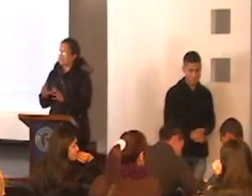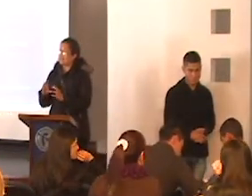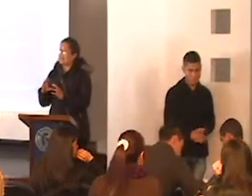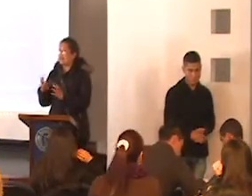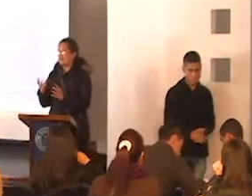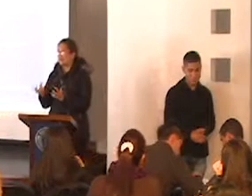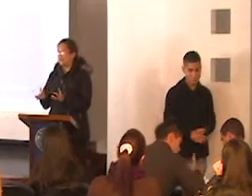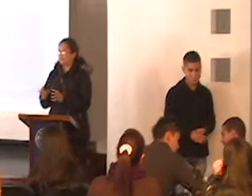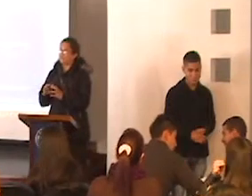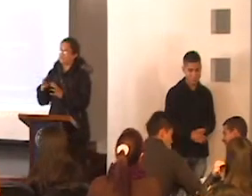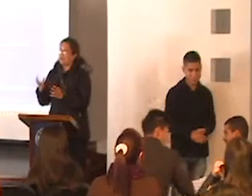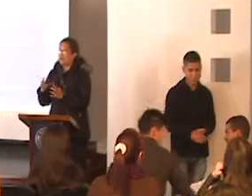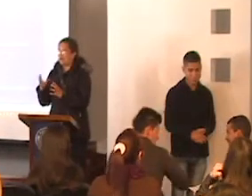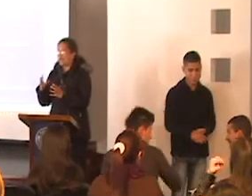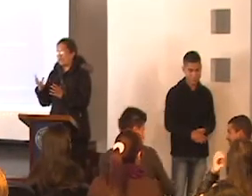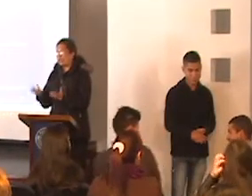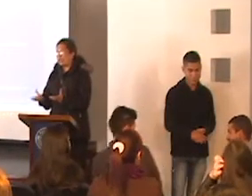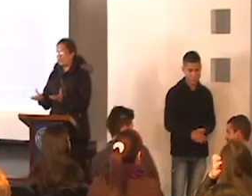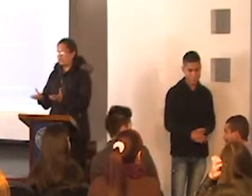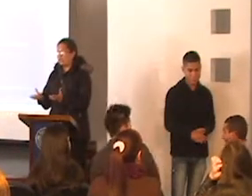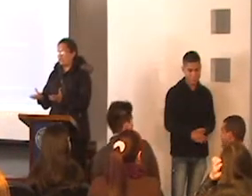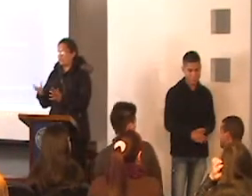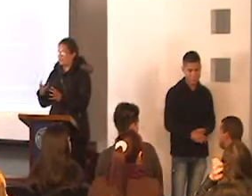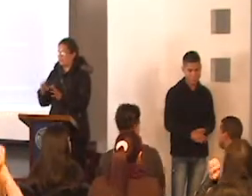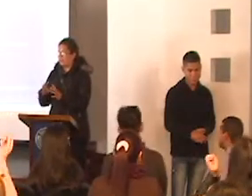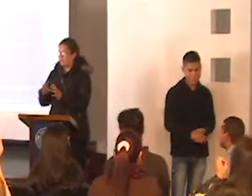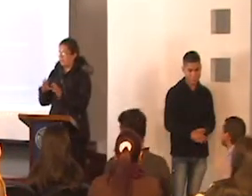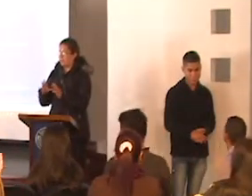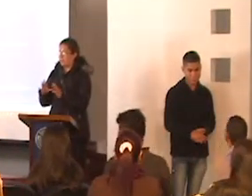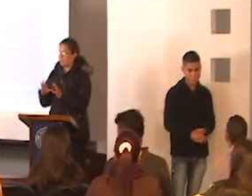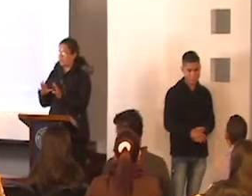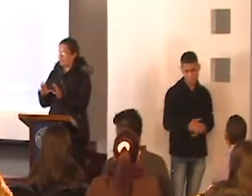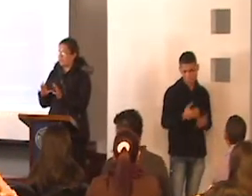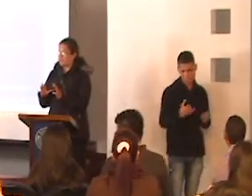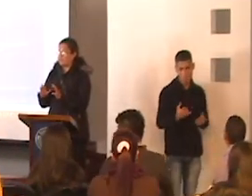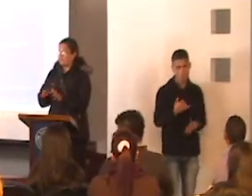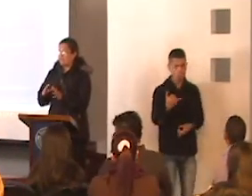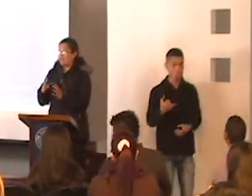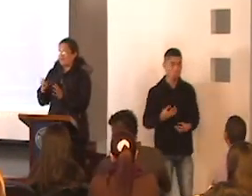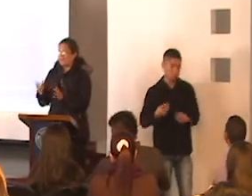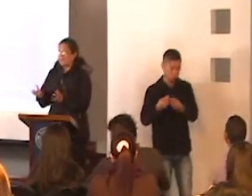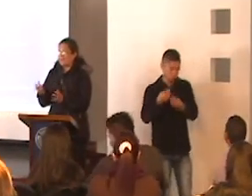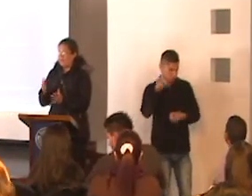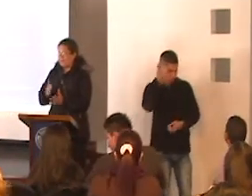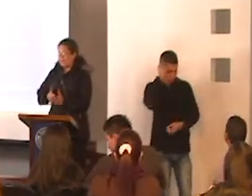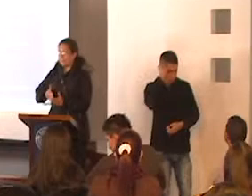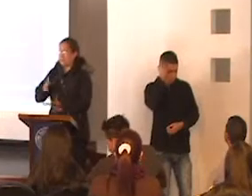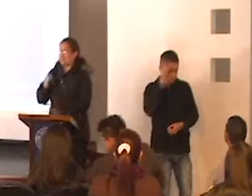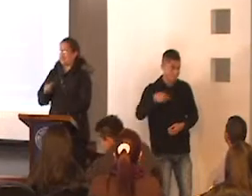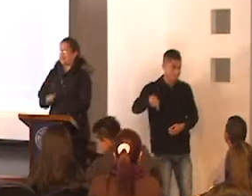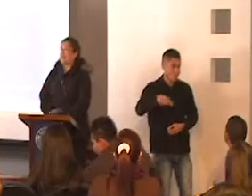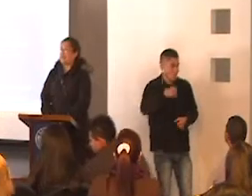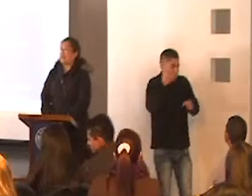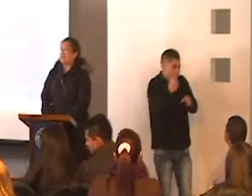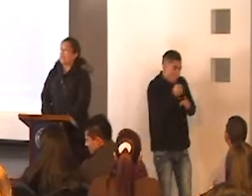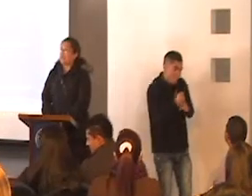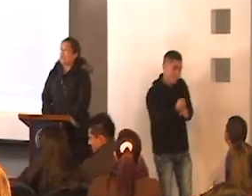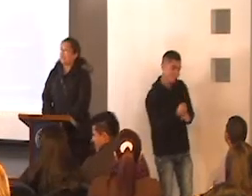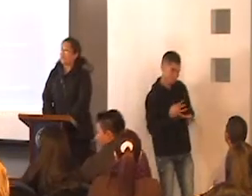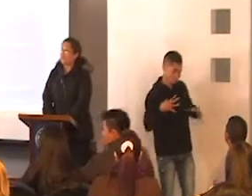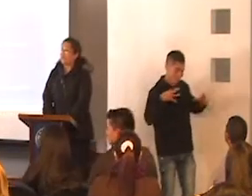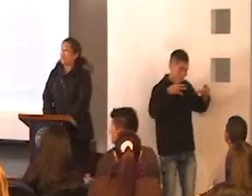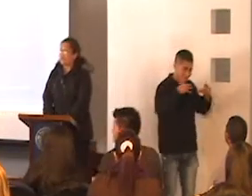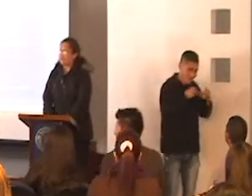unas adaptaciones, digámoslo, a lo que los niños pueden hacer de acuerdo a sus habilidades. Pero pues precisamente